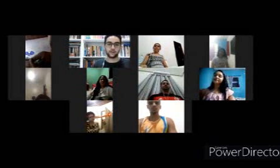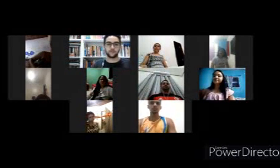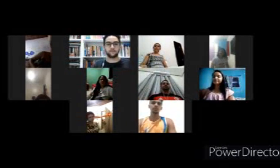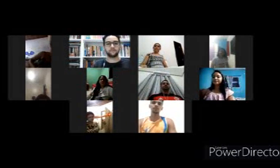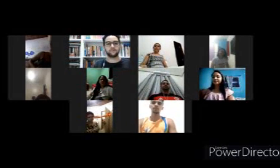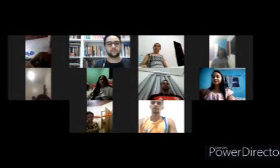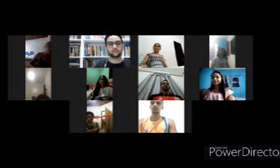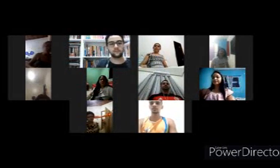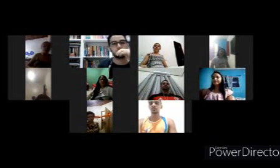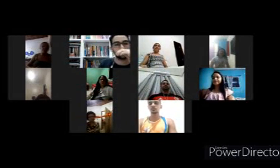Saudade.